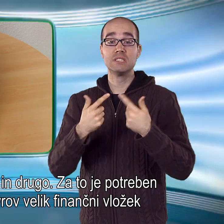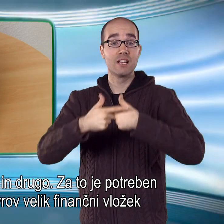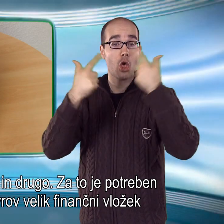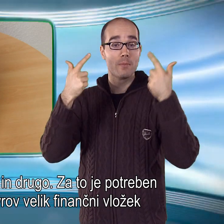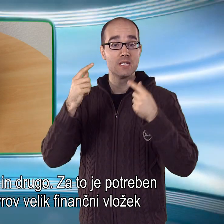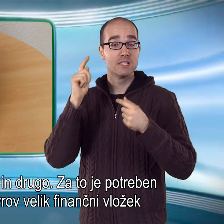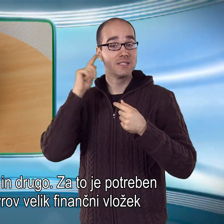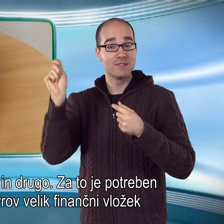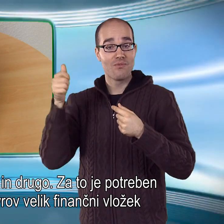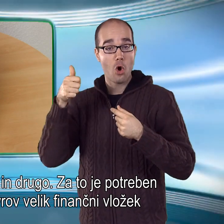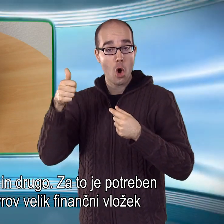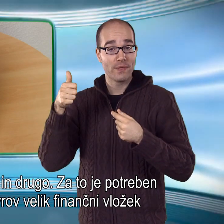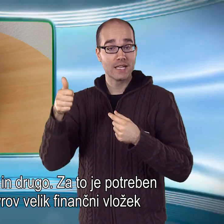svetlobni zvonec in drugo.